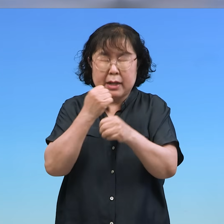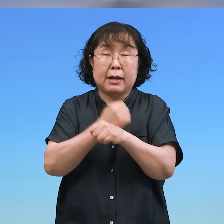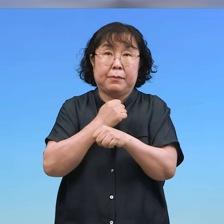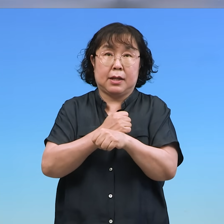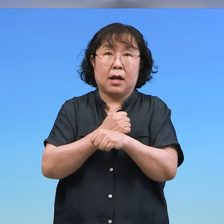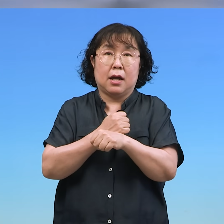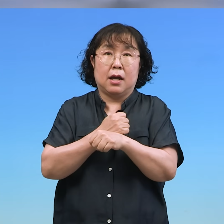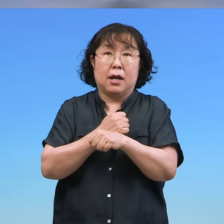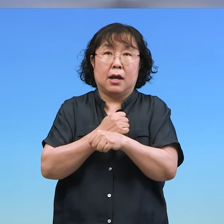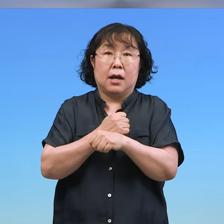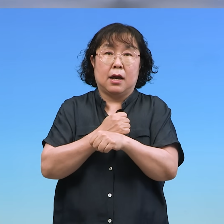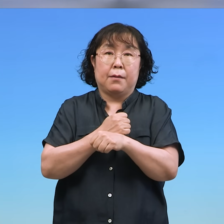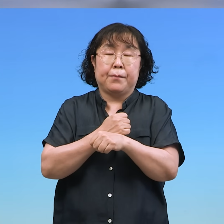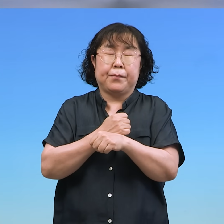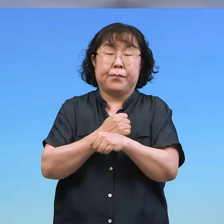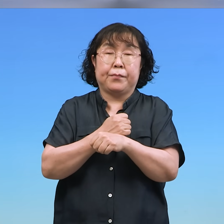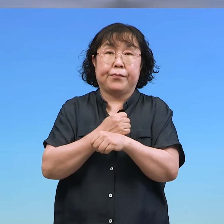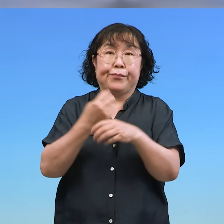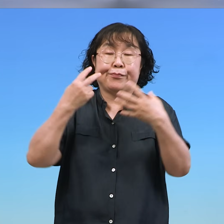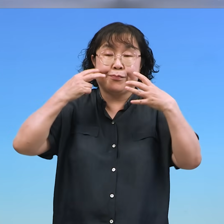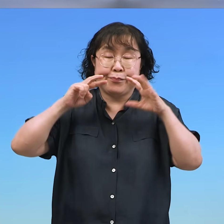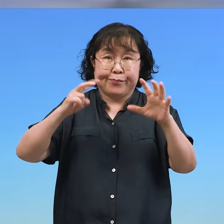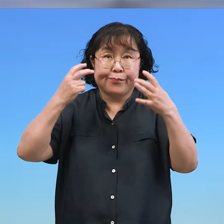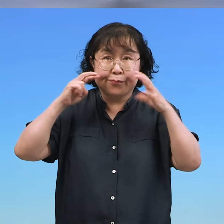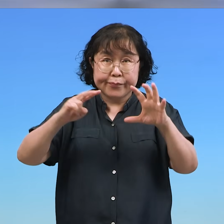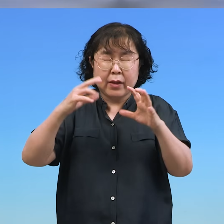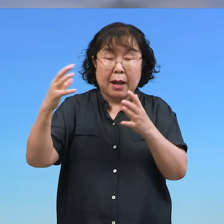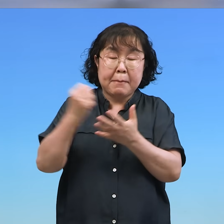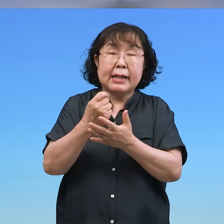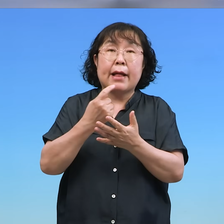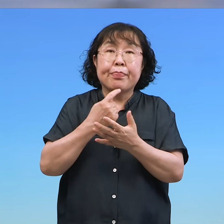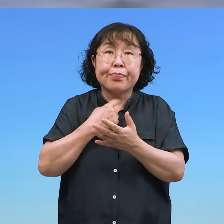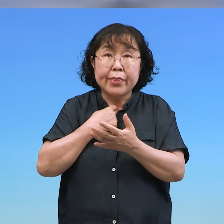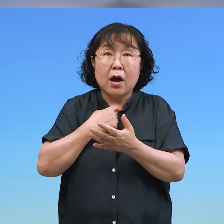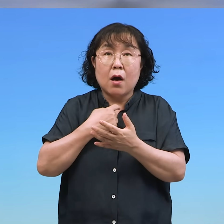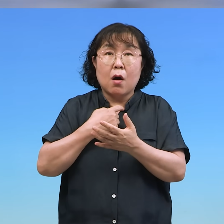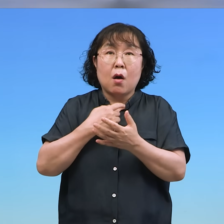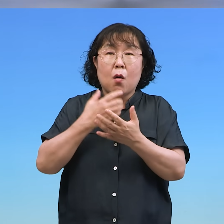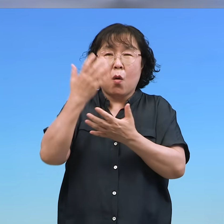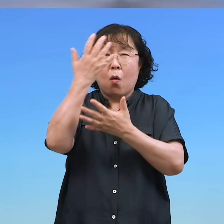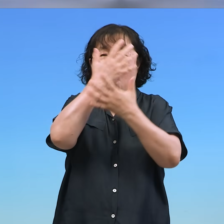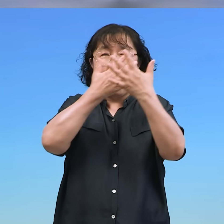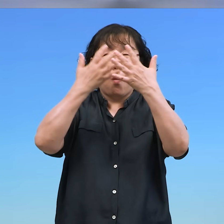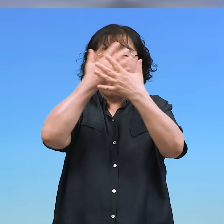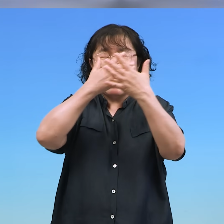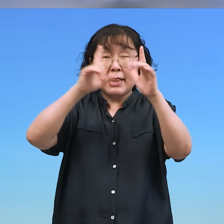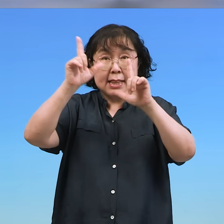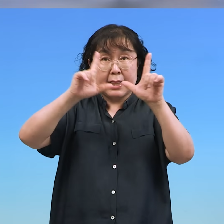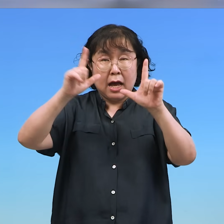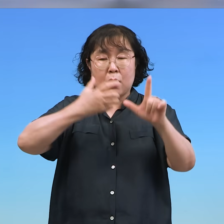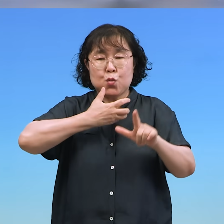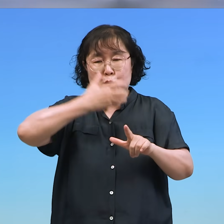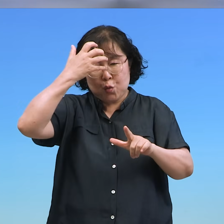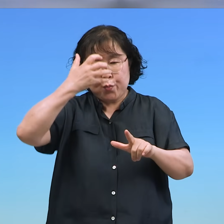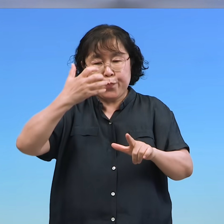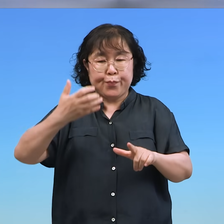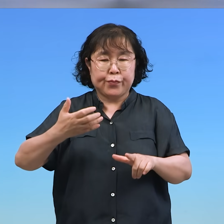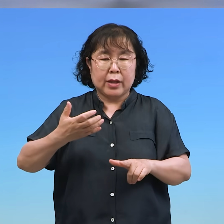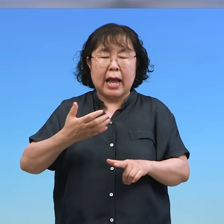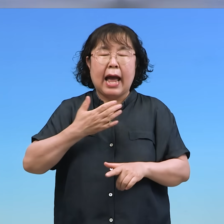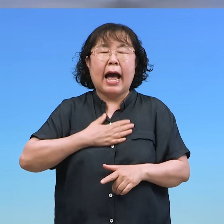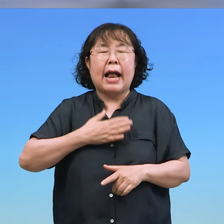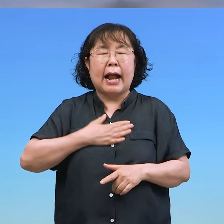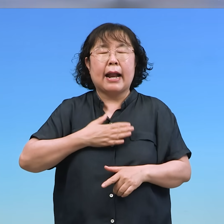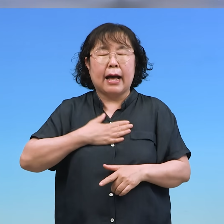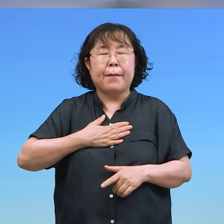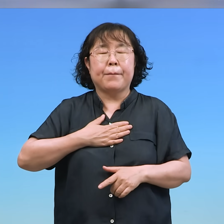돼요? 다니엘이 받았던 환상과 꿈을 깨달아 알아야 돼요. 하나님이 보시는 거 여러분도 보셔야 돼요. 하나님의